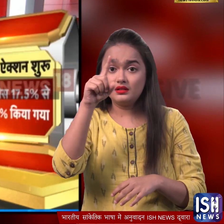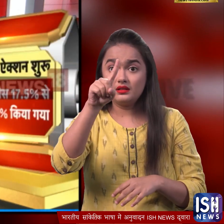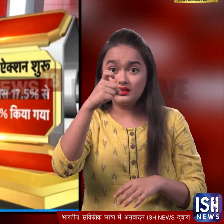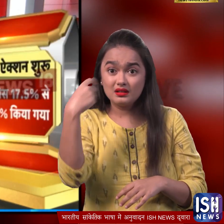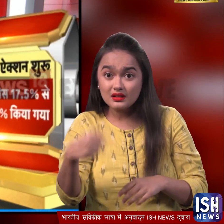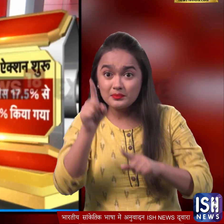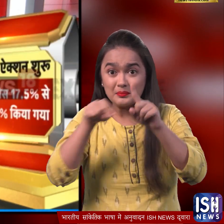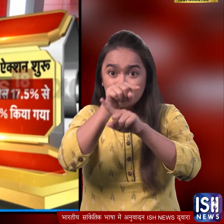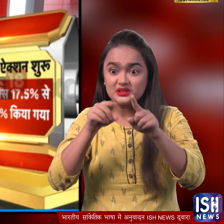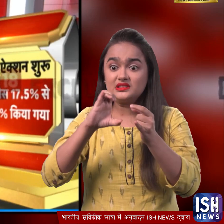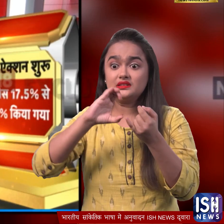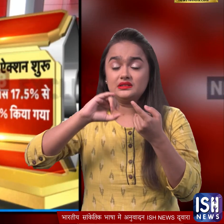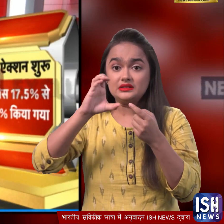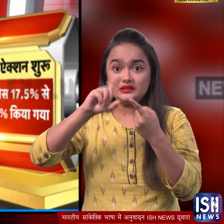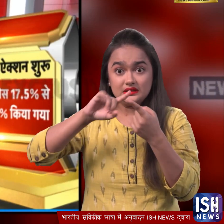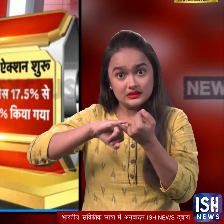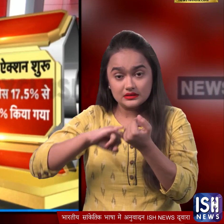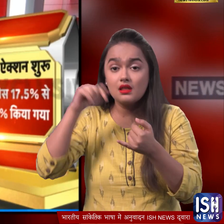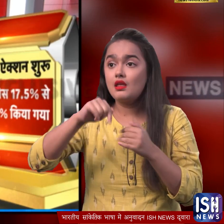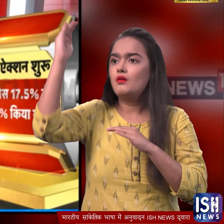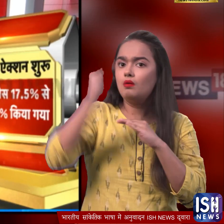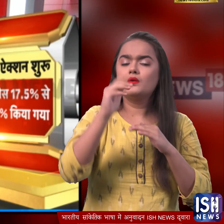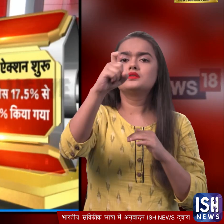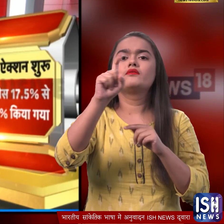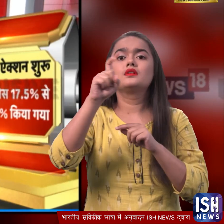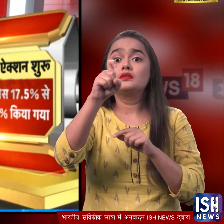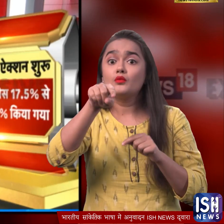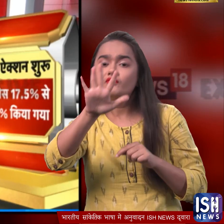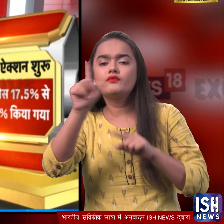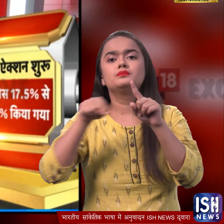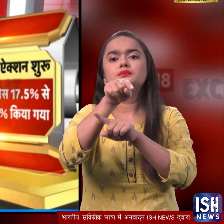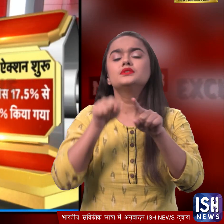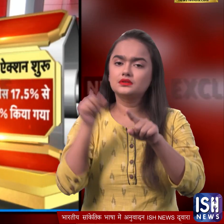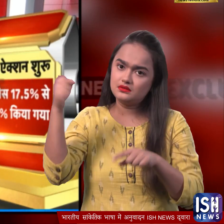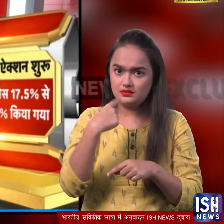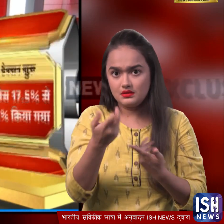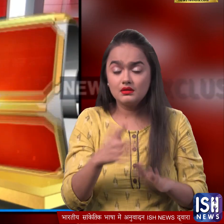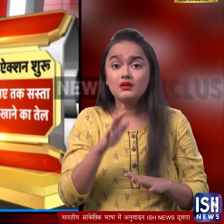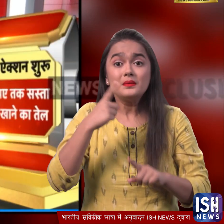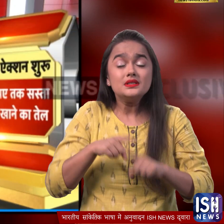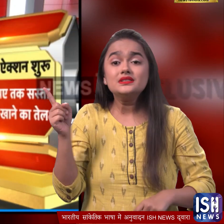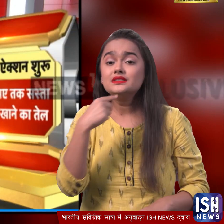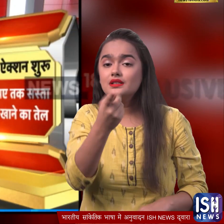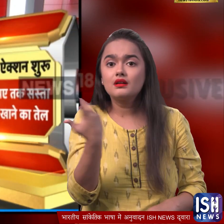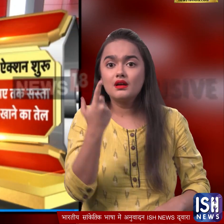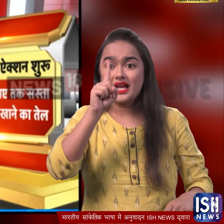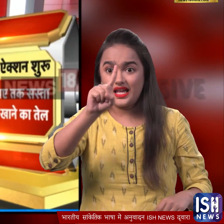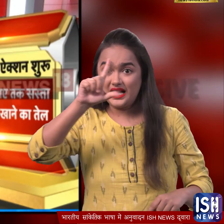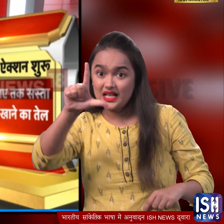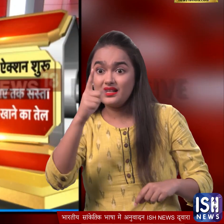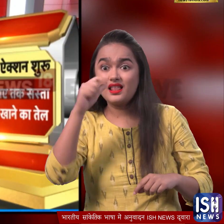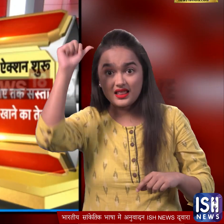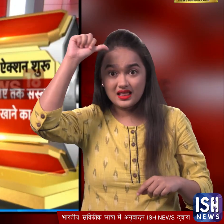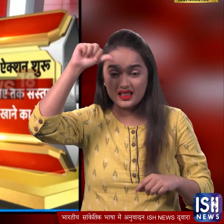17.5% सेस लगा करता था, जिसे कम करते हुए 7.5% करने का ऐलान कर दिया गया। बताया जा रहा है कि इससे 1 लीटर तेल